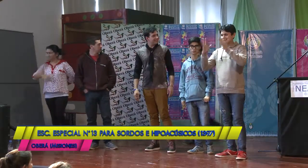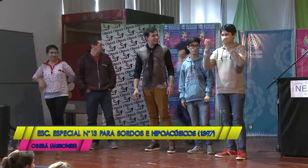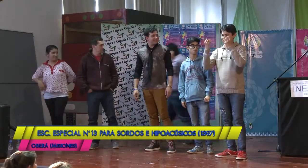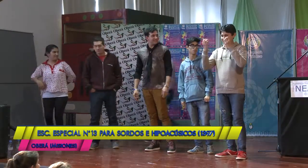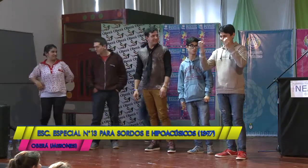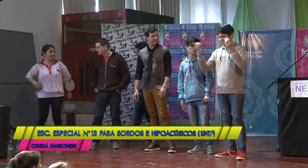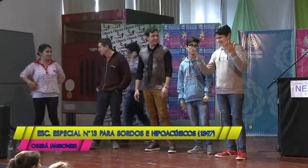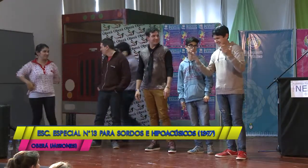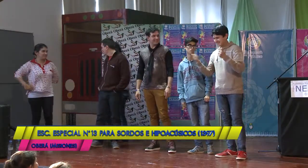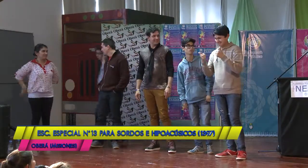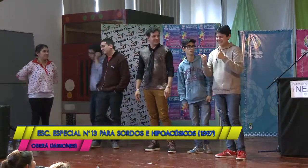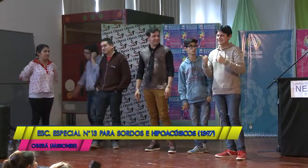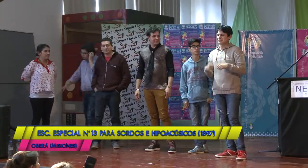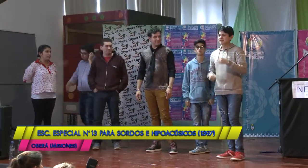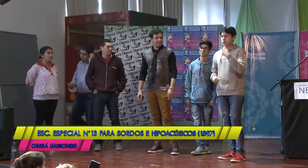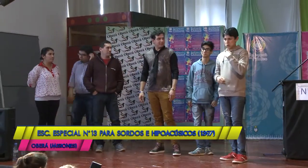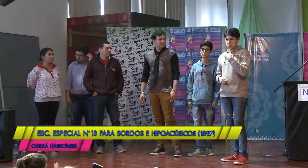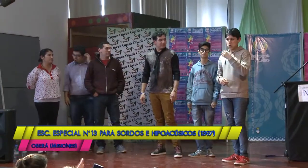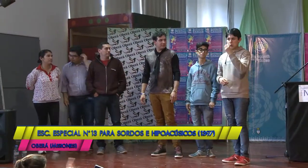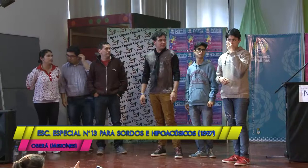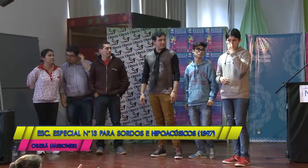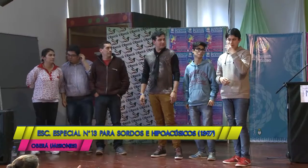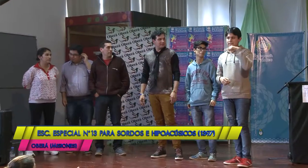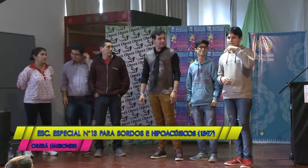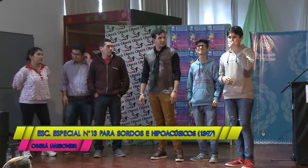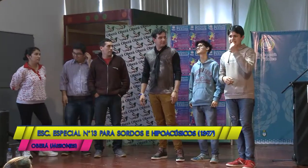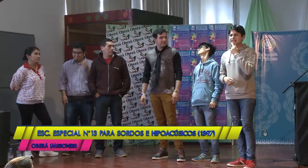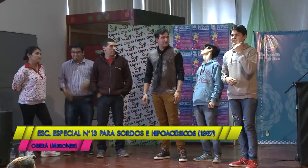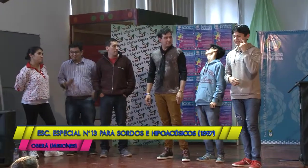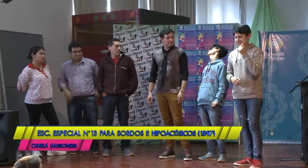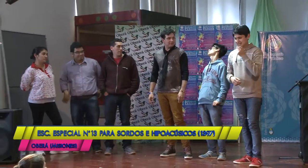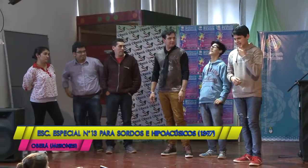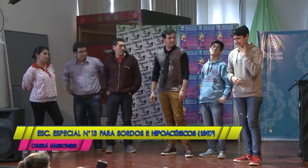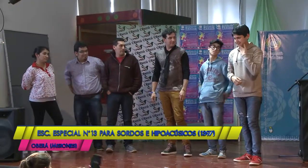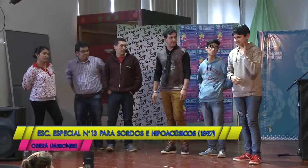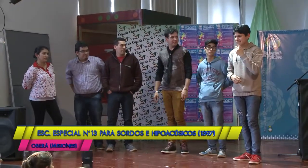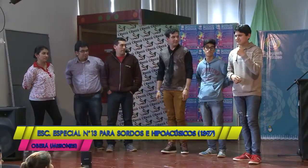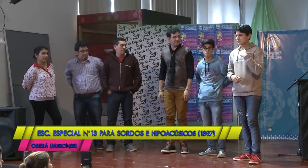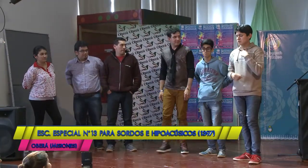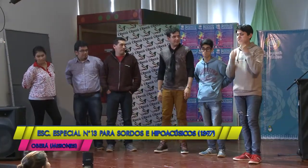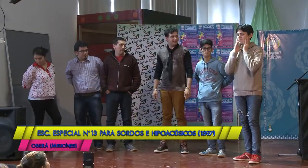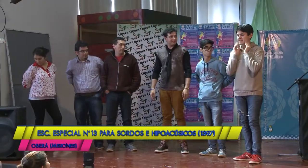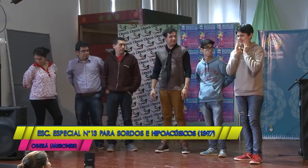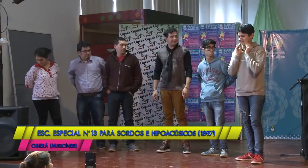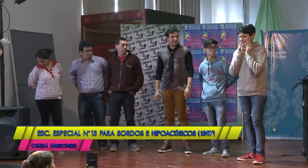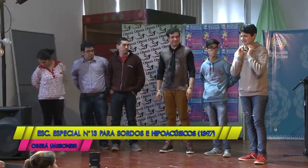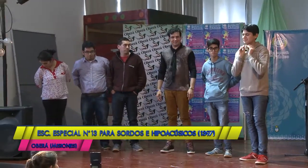Hola, ¿cómo están? Espero que estén bien. Yo me llamo Matías. Esta es mi seña